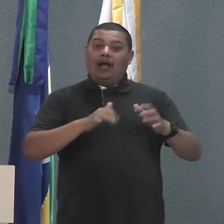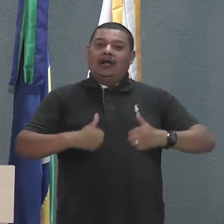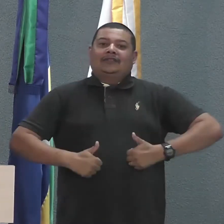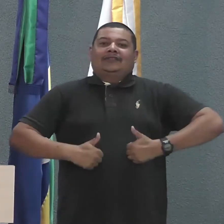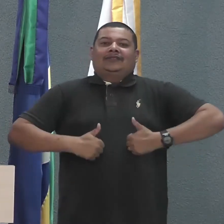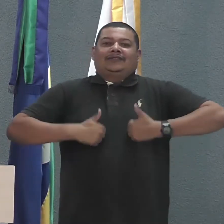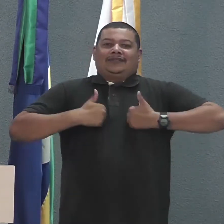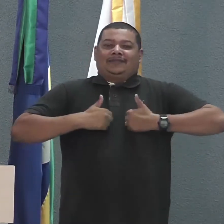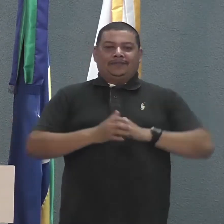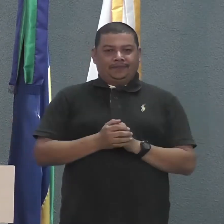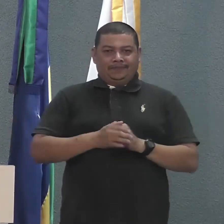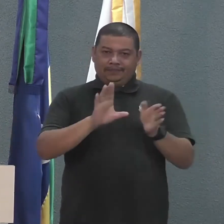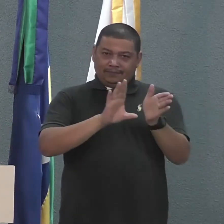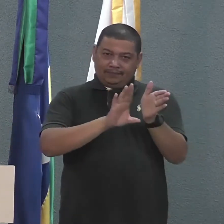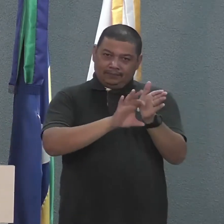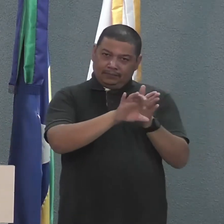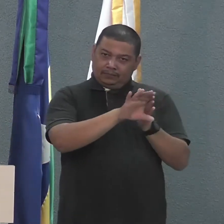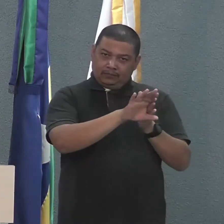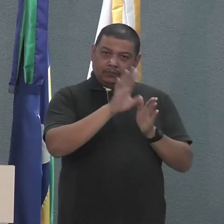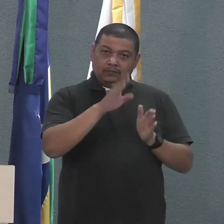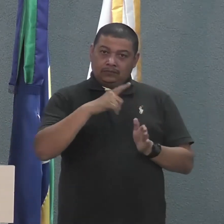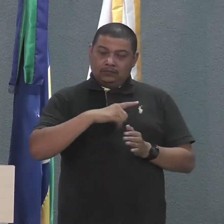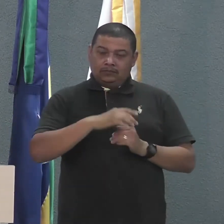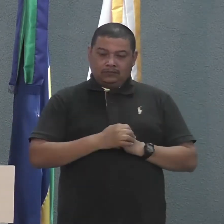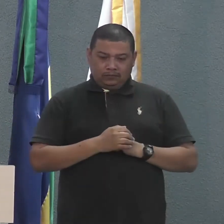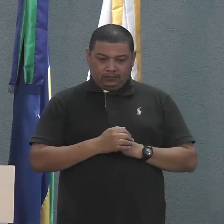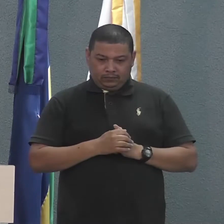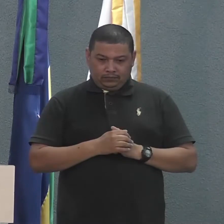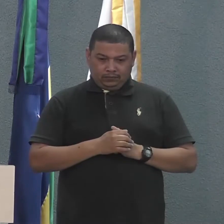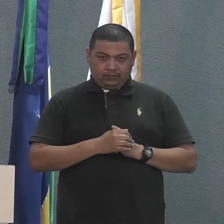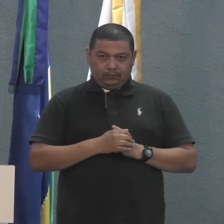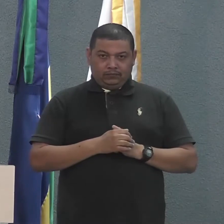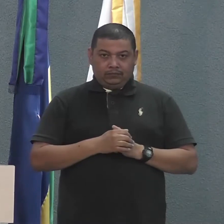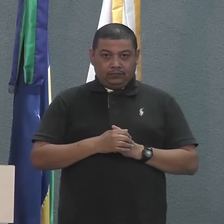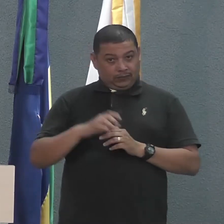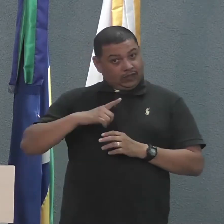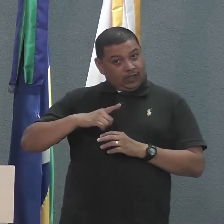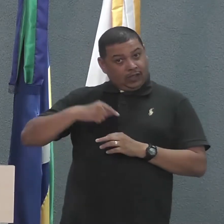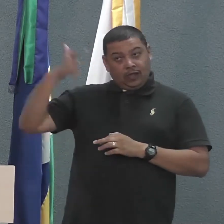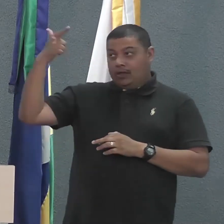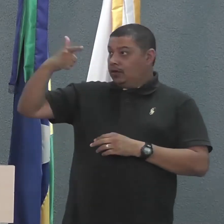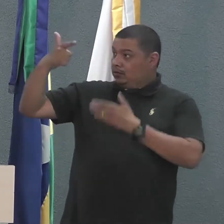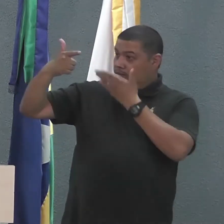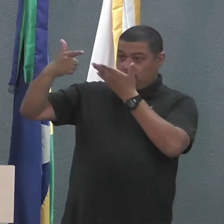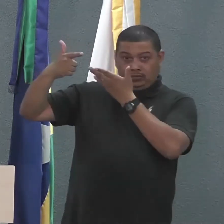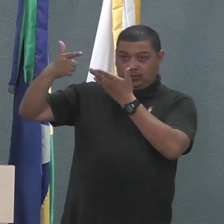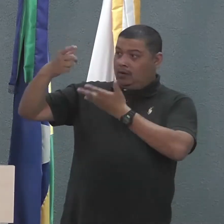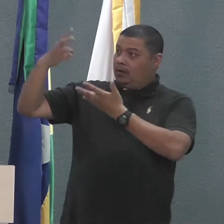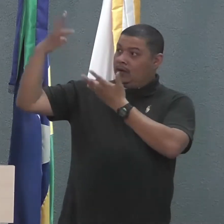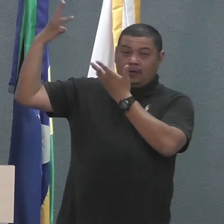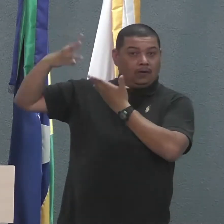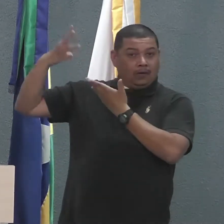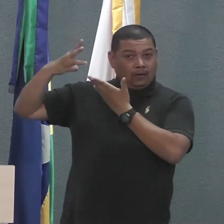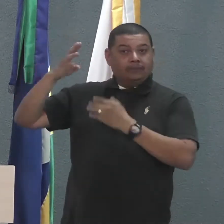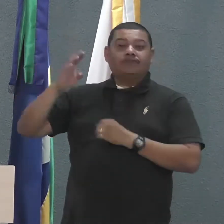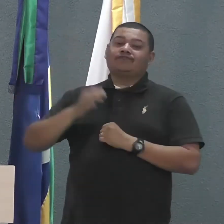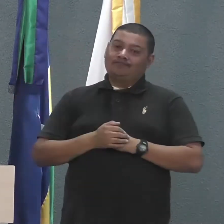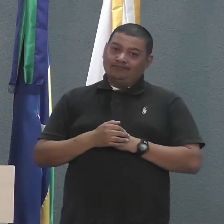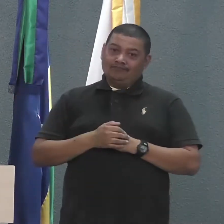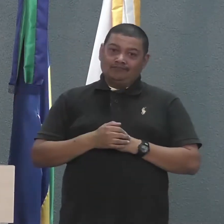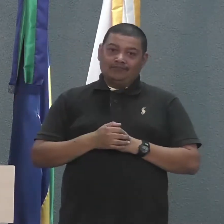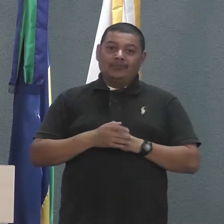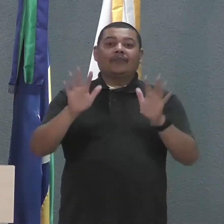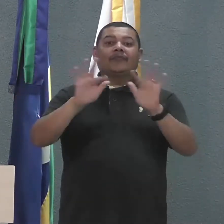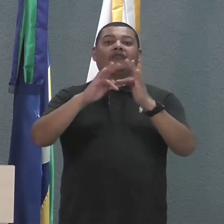E Cacoal ficou com a segunda e o terceiro lugar, mais especificamente para a família